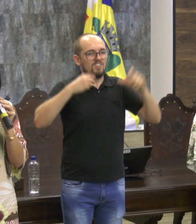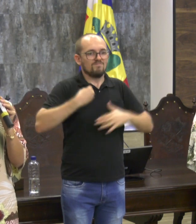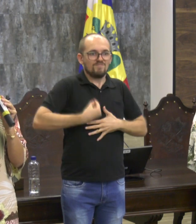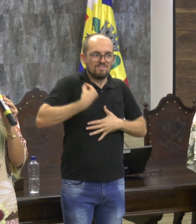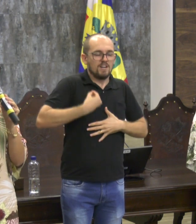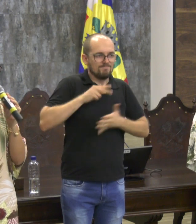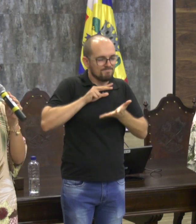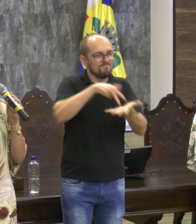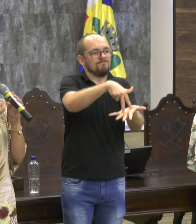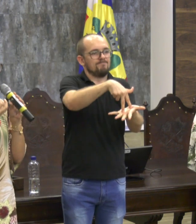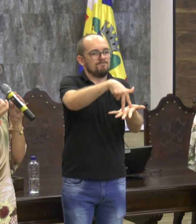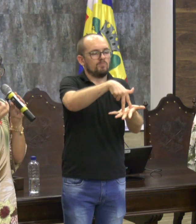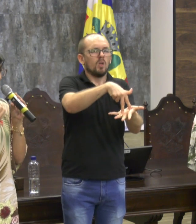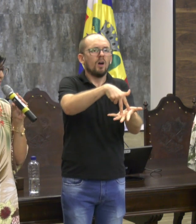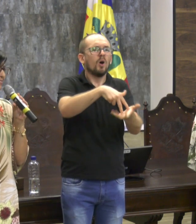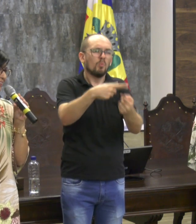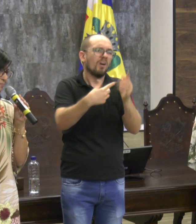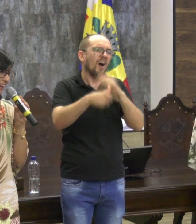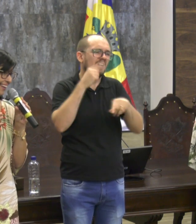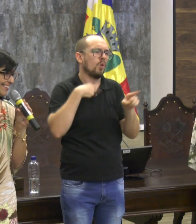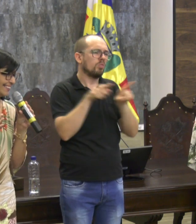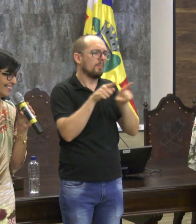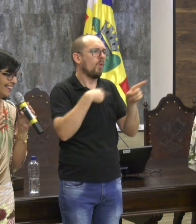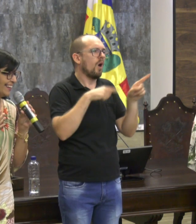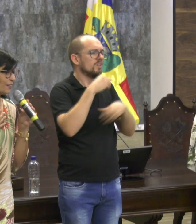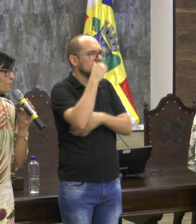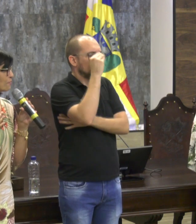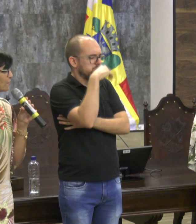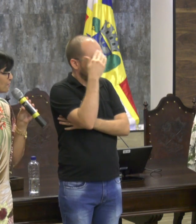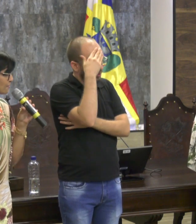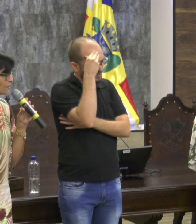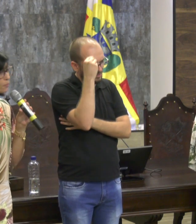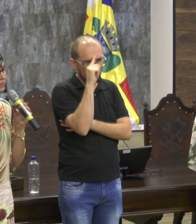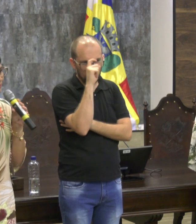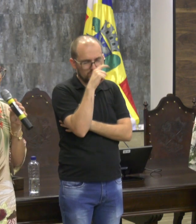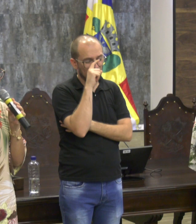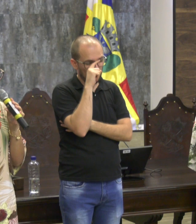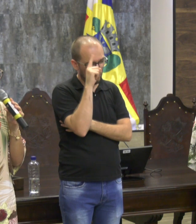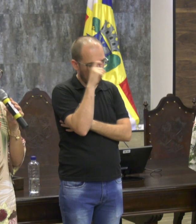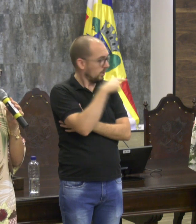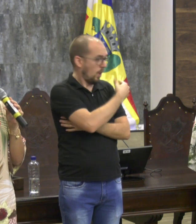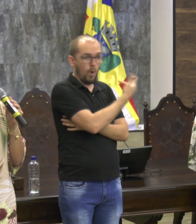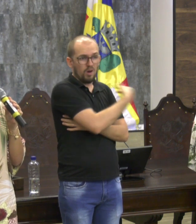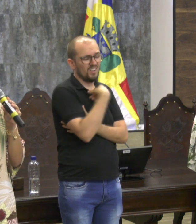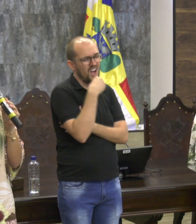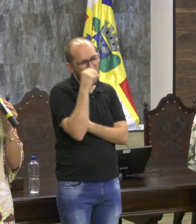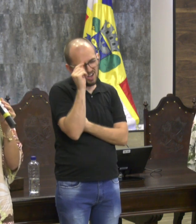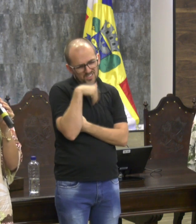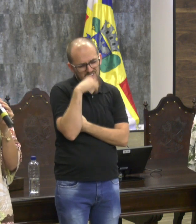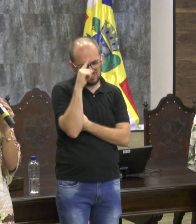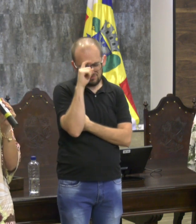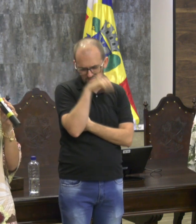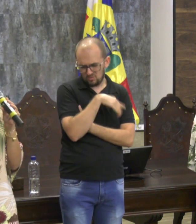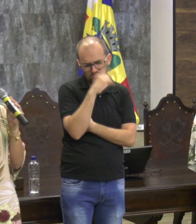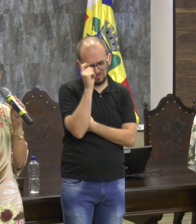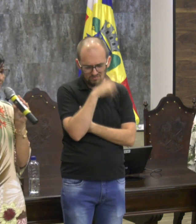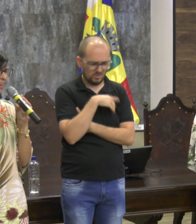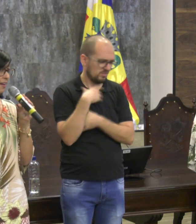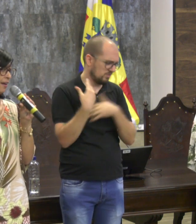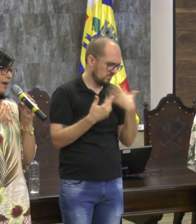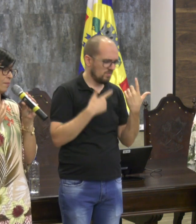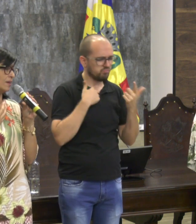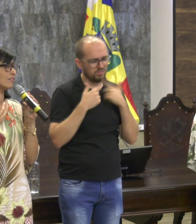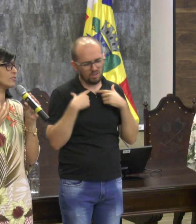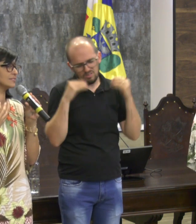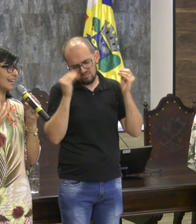vida. Porque em alguns momentos eu também desanimei. Como a Val desanimou, também desanimei. Muitos momentos eu tive que